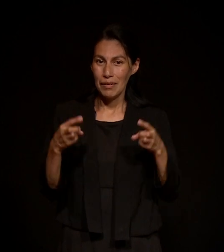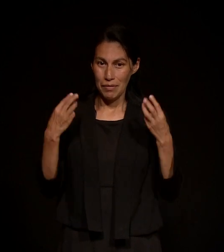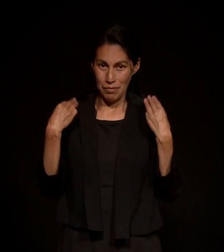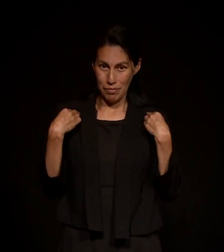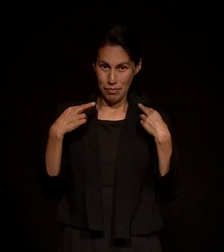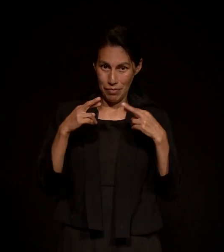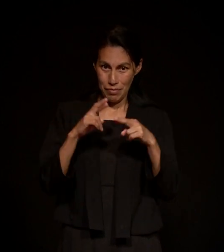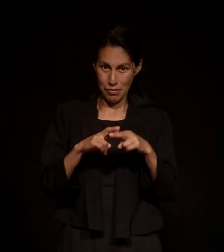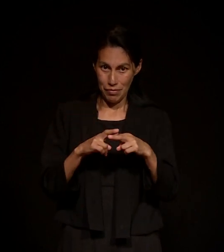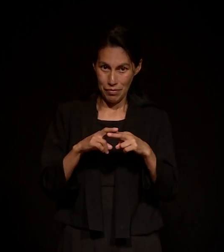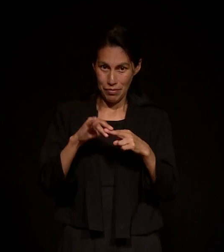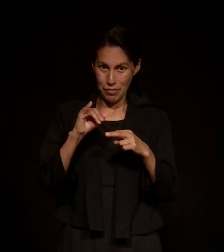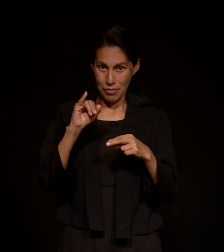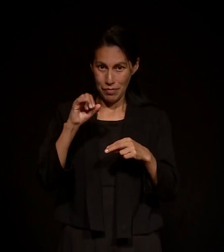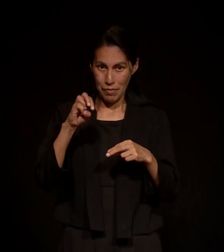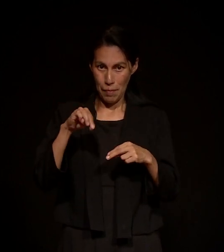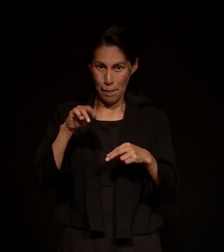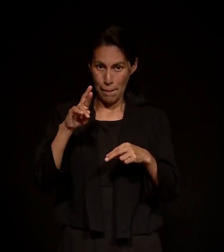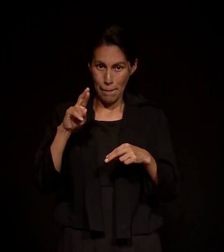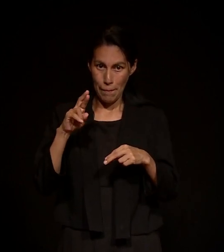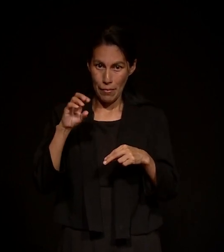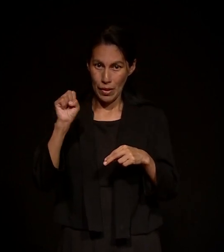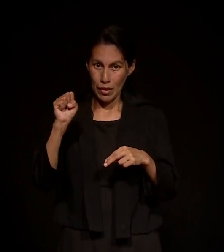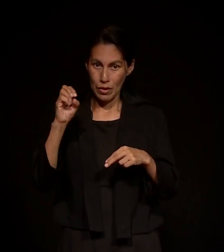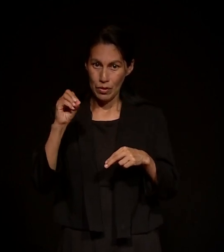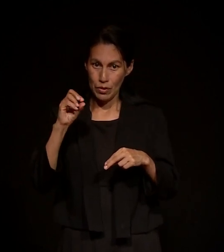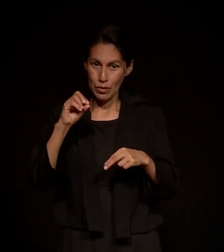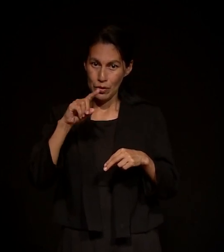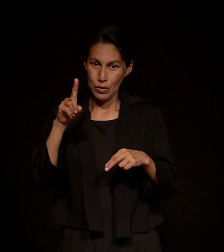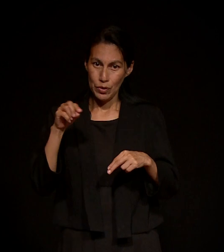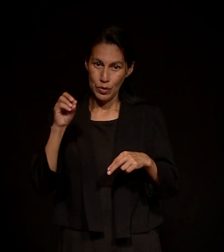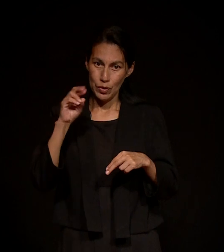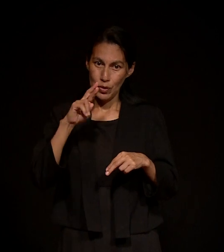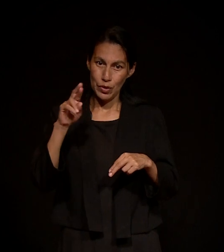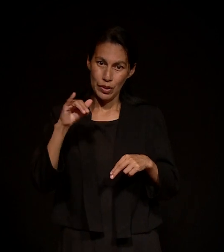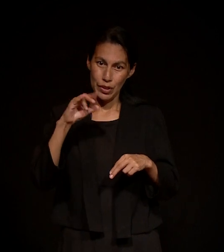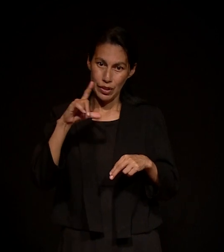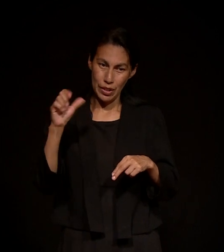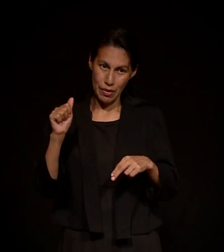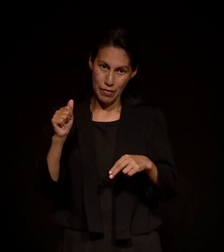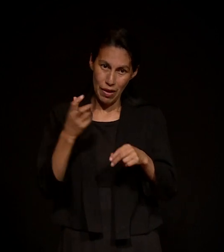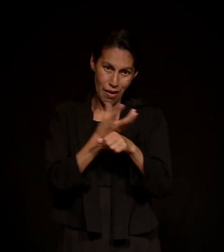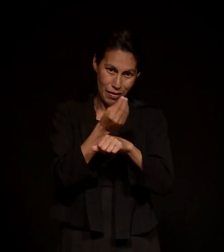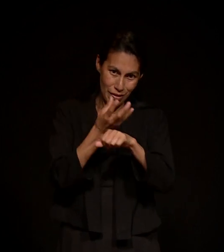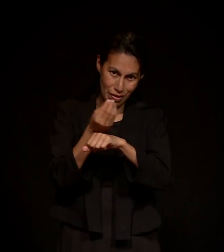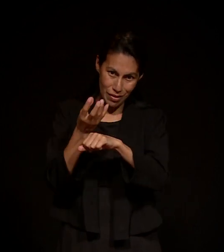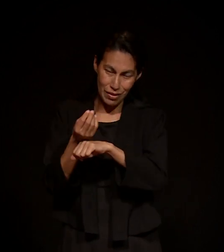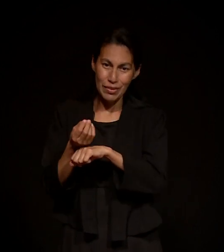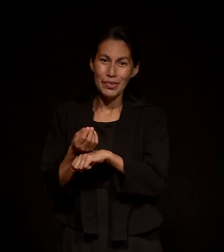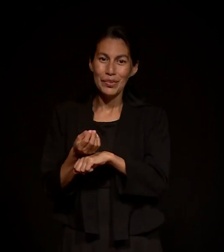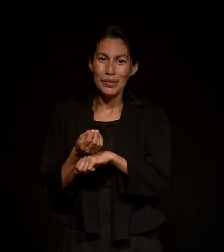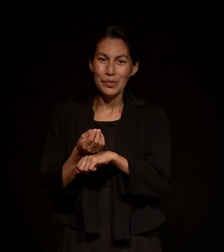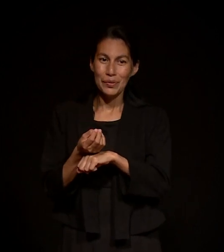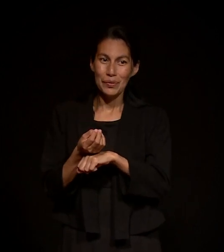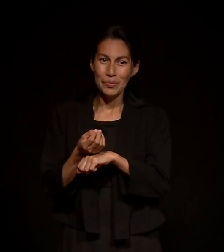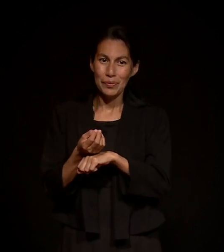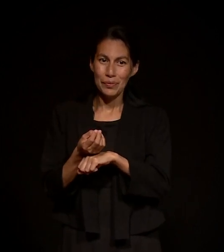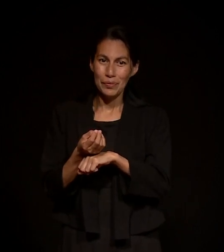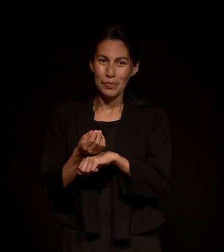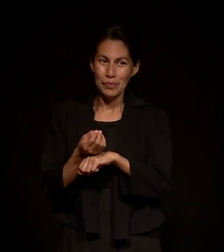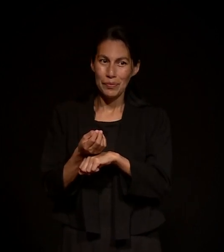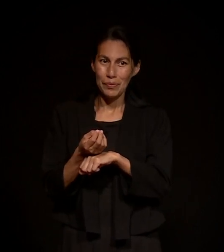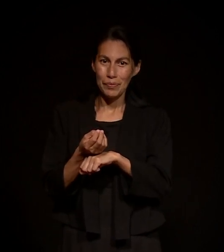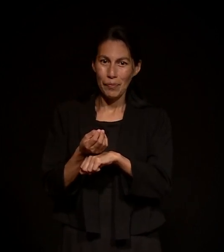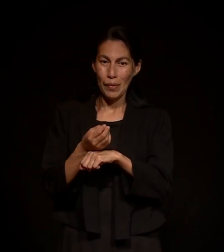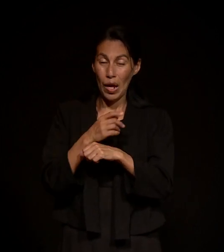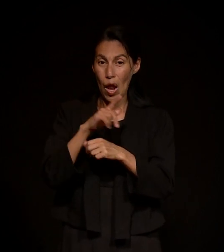El profesor Emma Escondilla hizo los demás arreglos. ¿La pista? Sí, la pista.